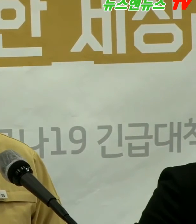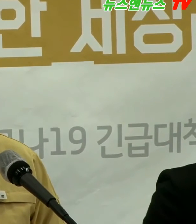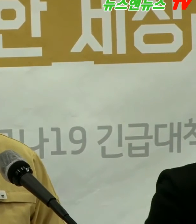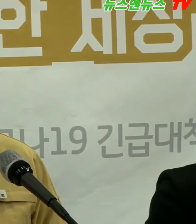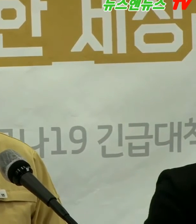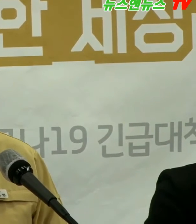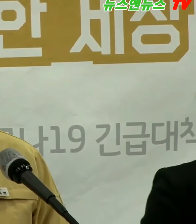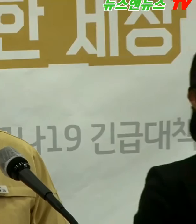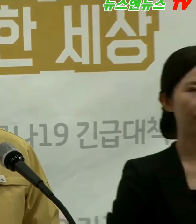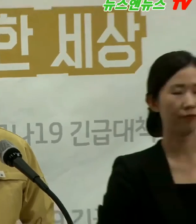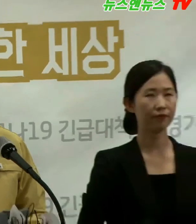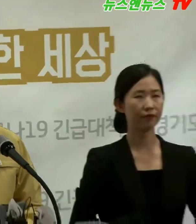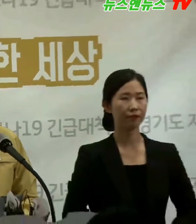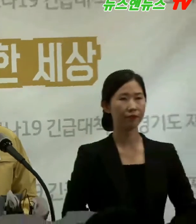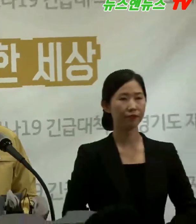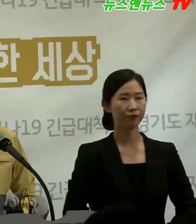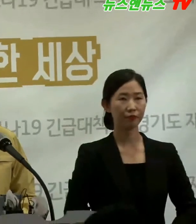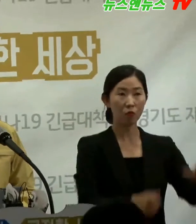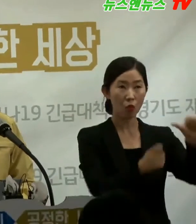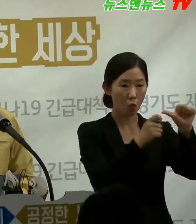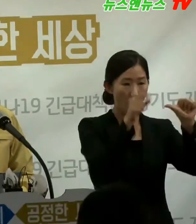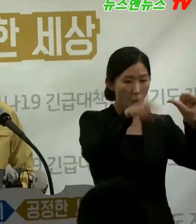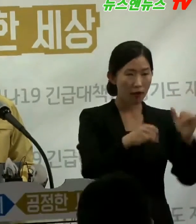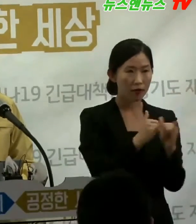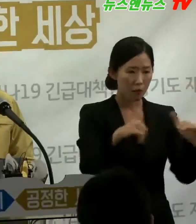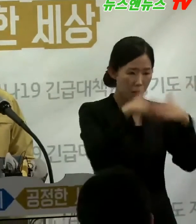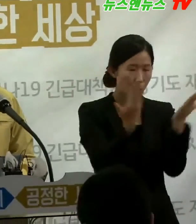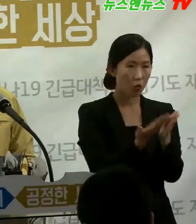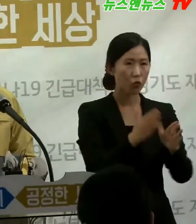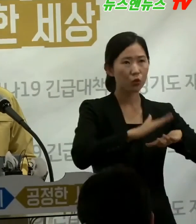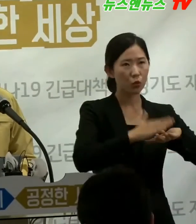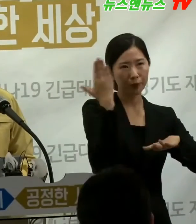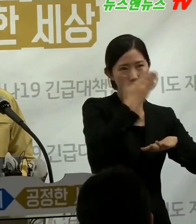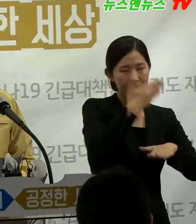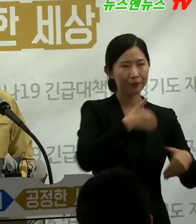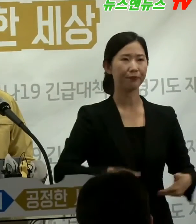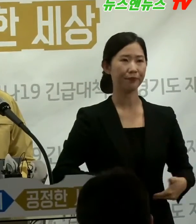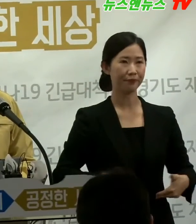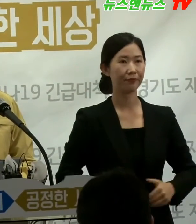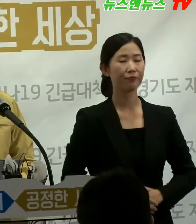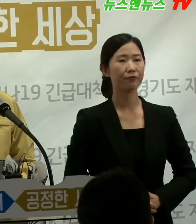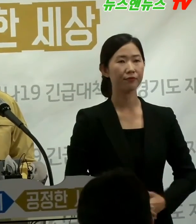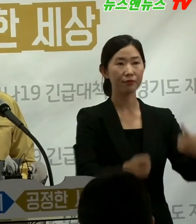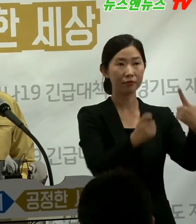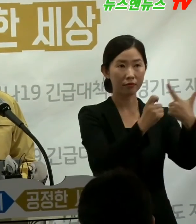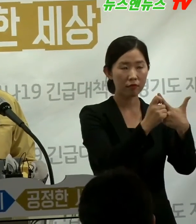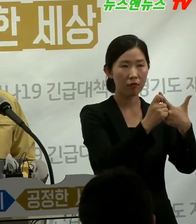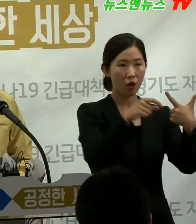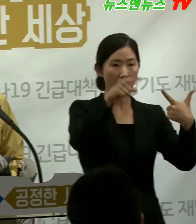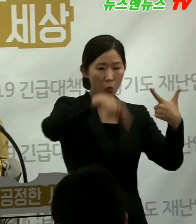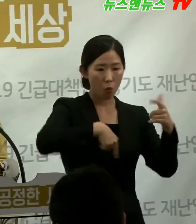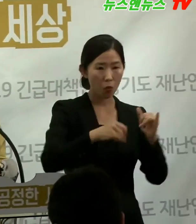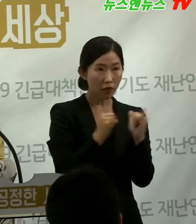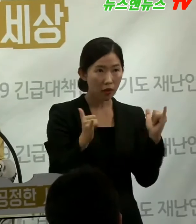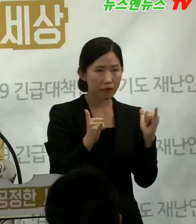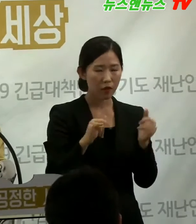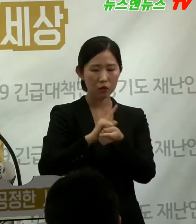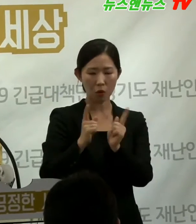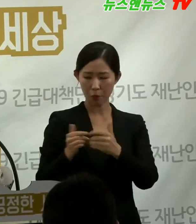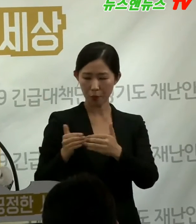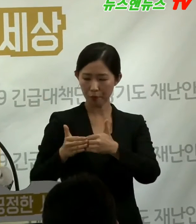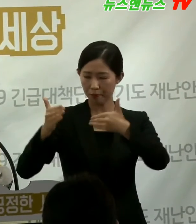출입자 전원을 손소독을 하게 해야 합니다. 여섯 번째, 이용자 간의 최대 간격 유지에